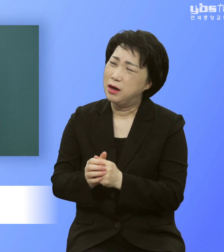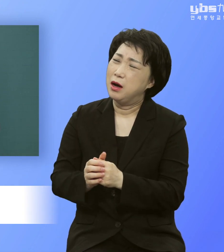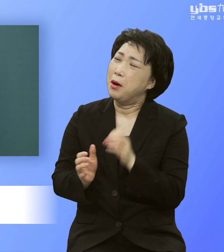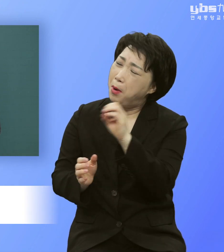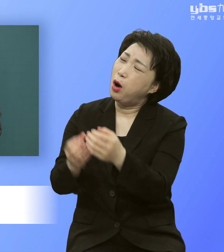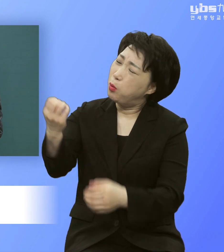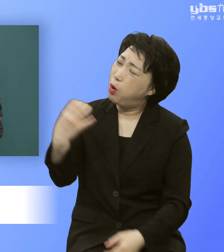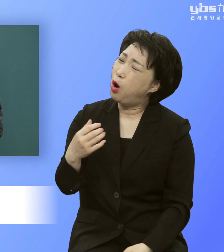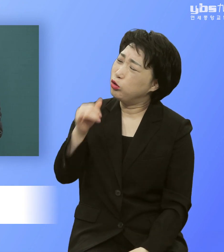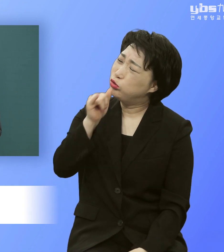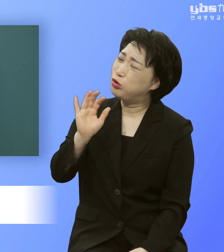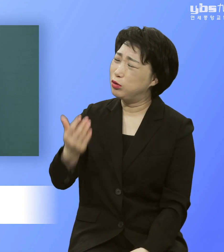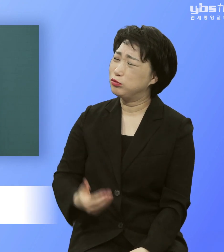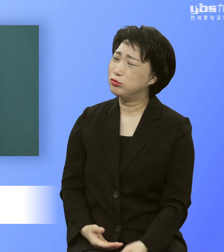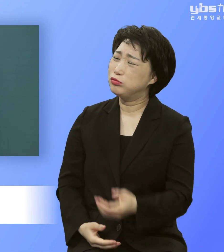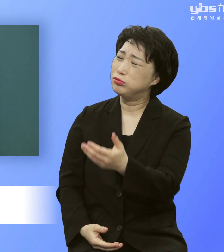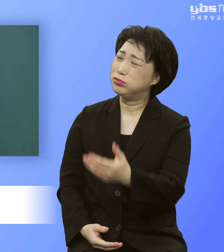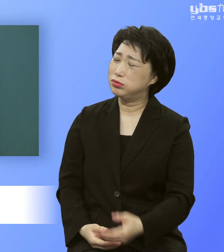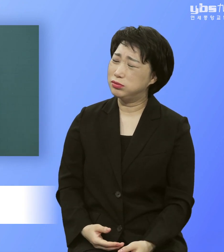말씀 대꾸를 좀 하세요.